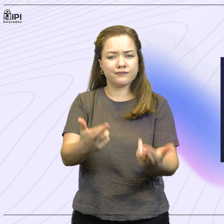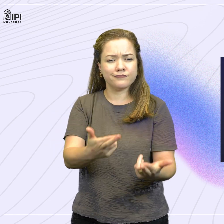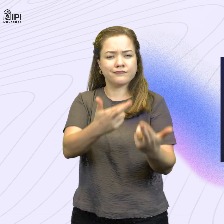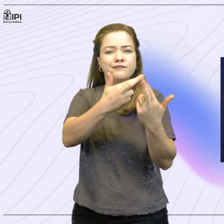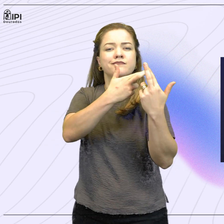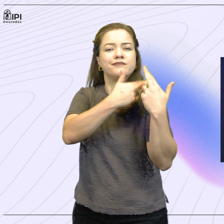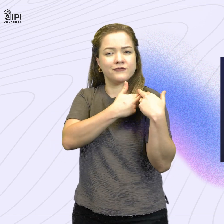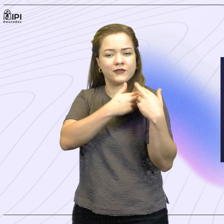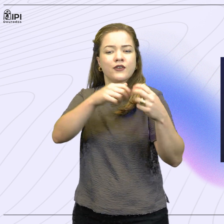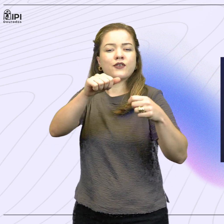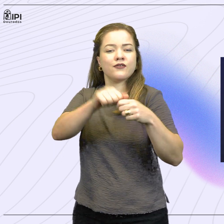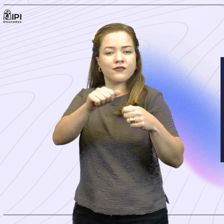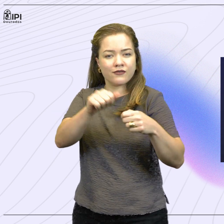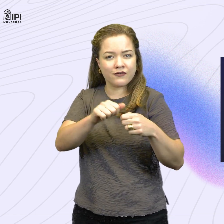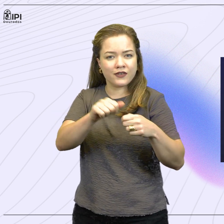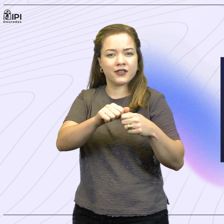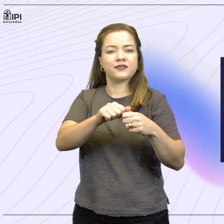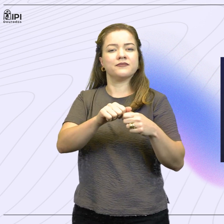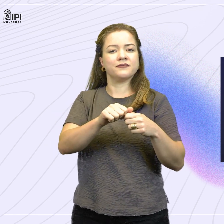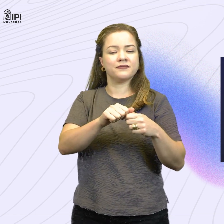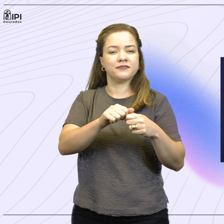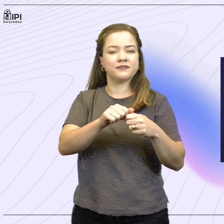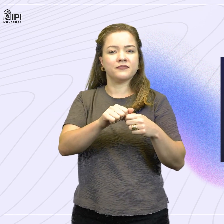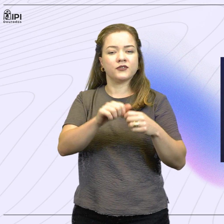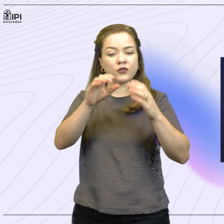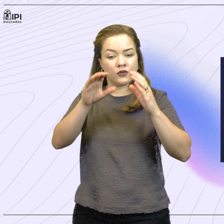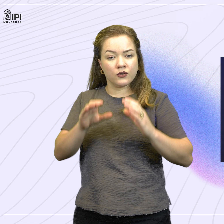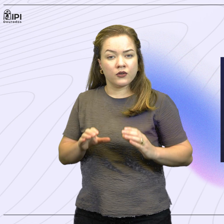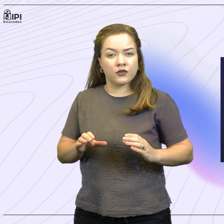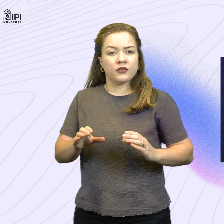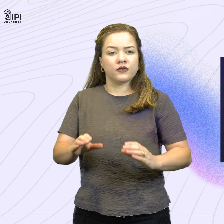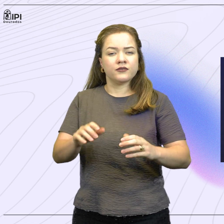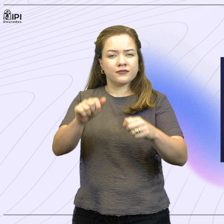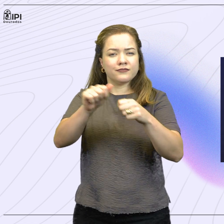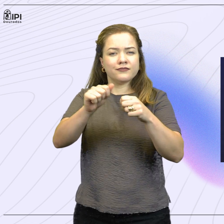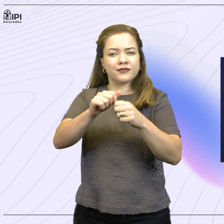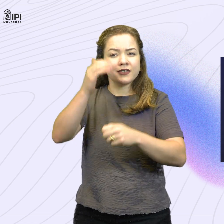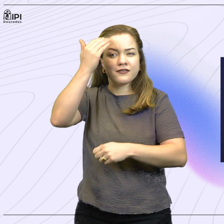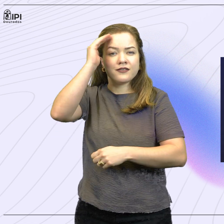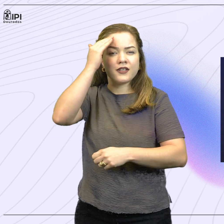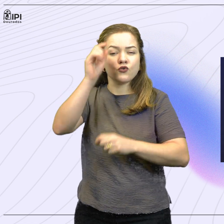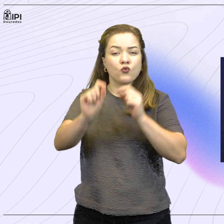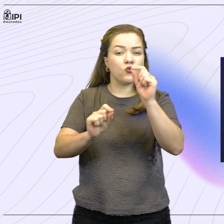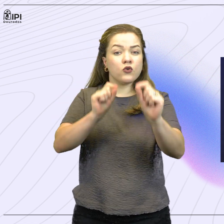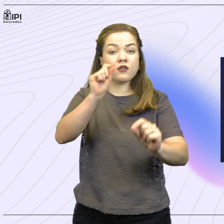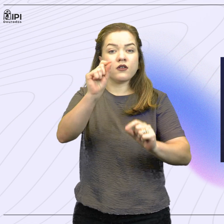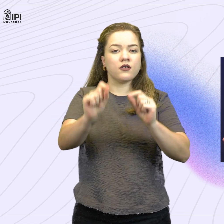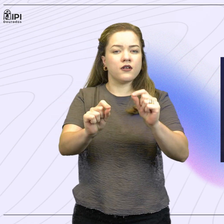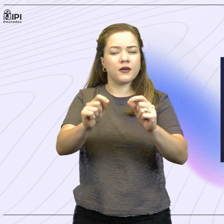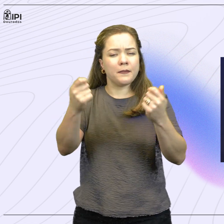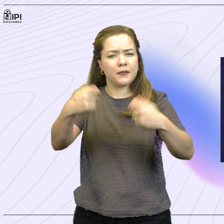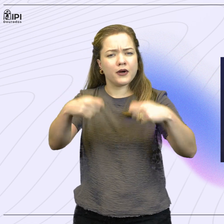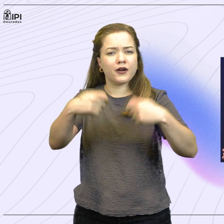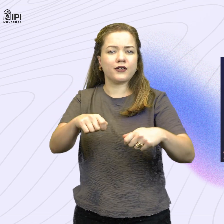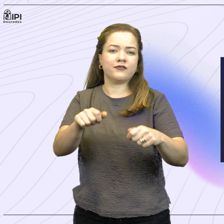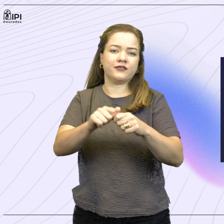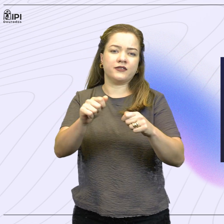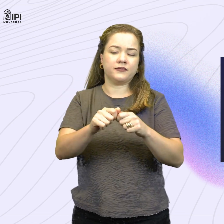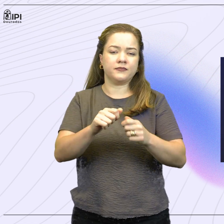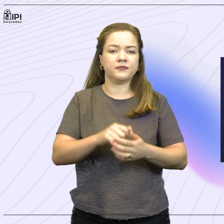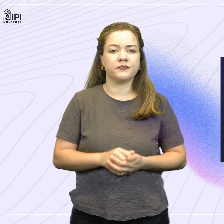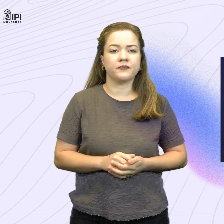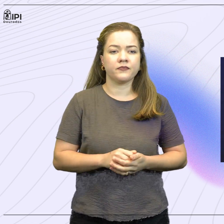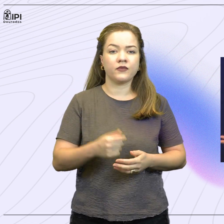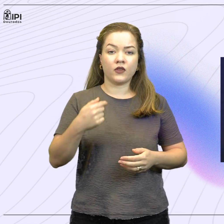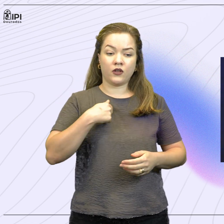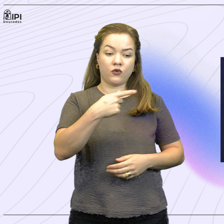tem a fazer, aquele que exerce uma atividade, aquele que entende a sua função. Além da minha atividade pastoral, também